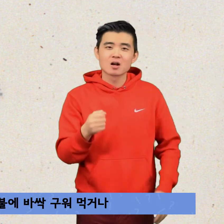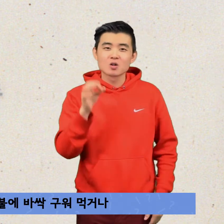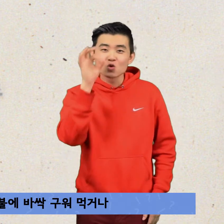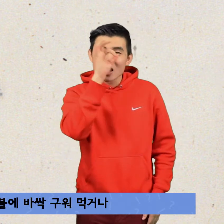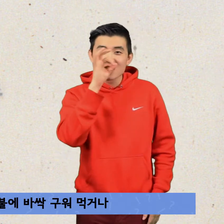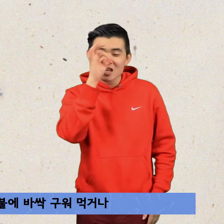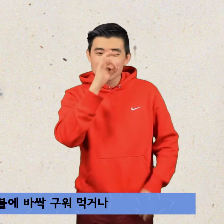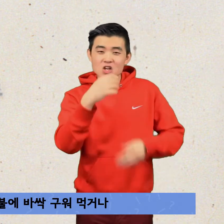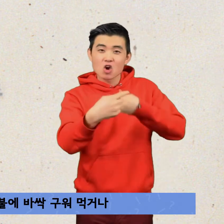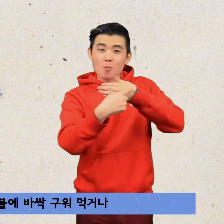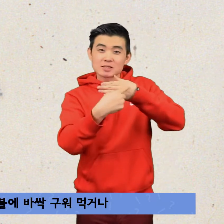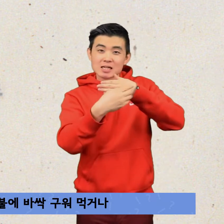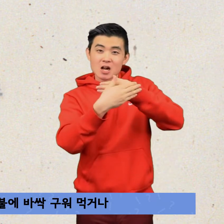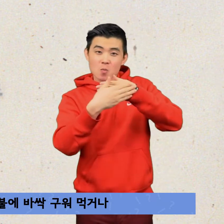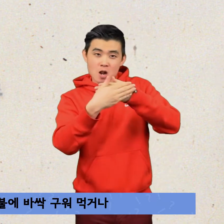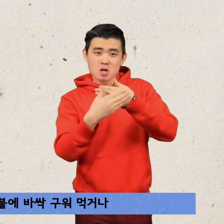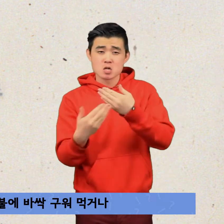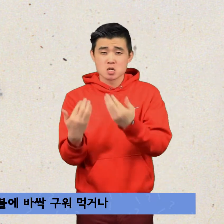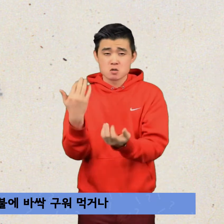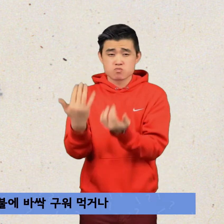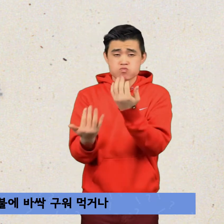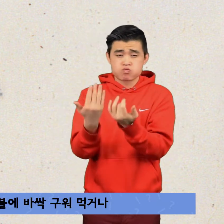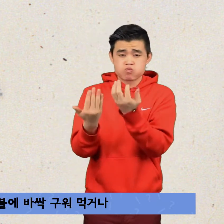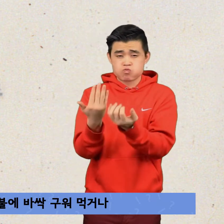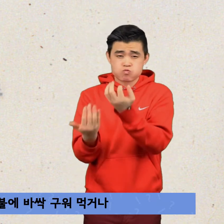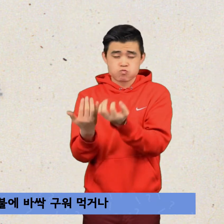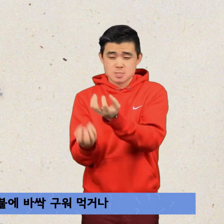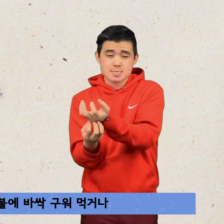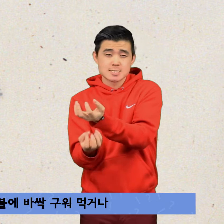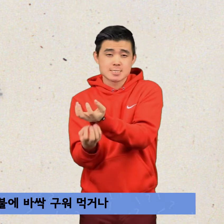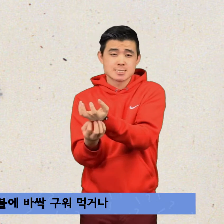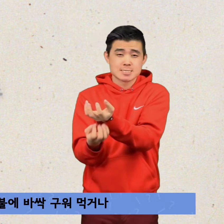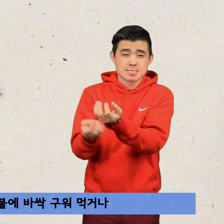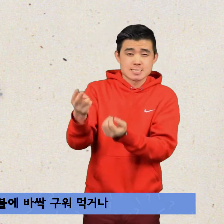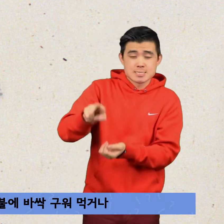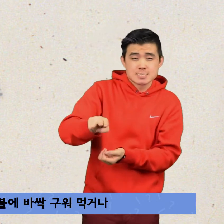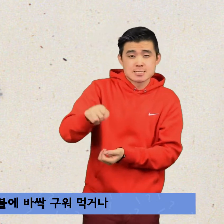그래서 돼지 껍질을 불에 바싹 구워 먹거나